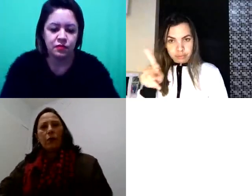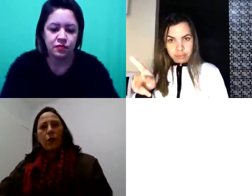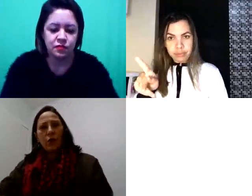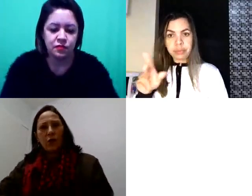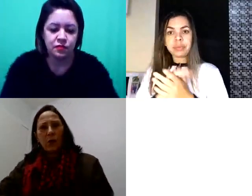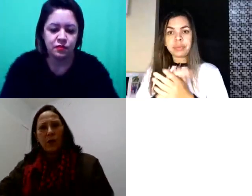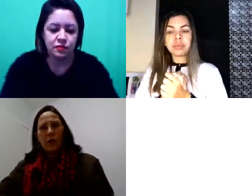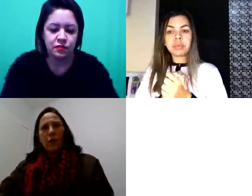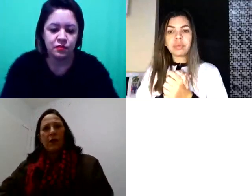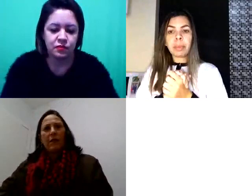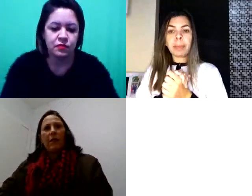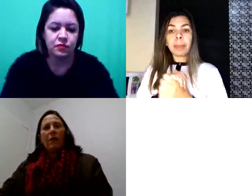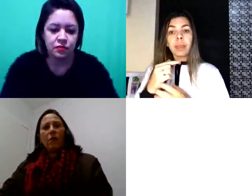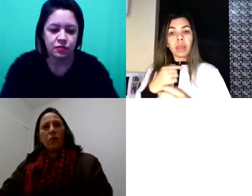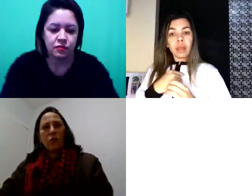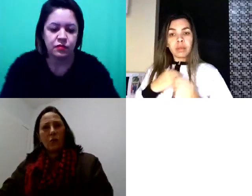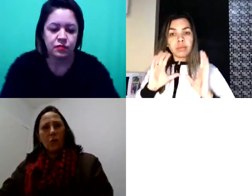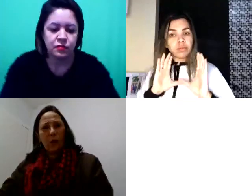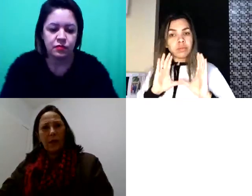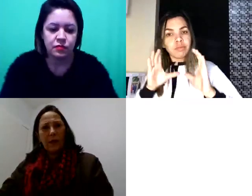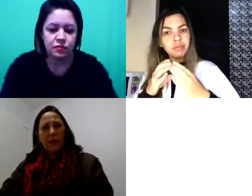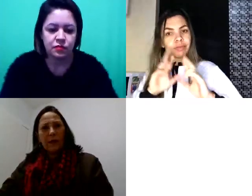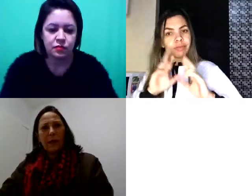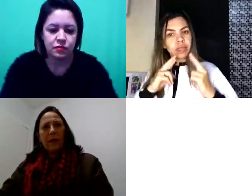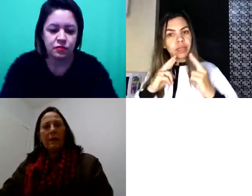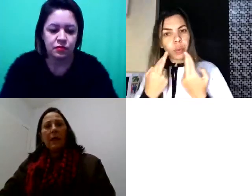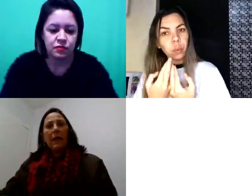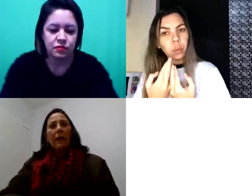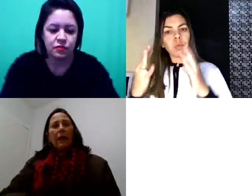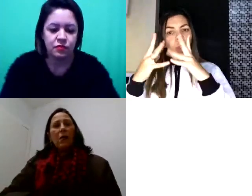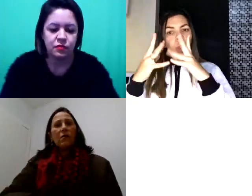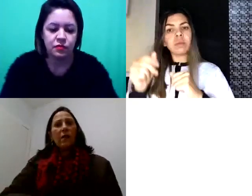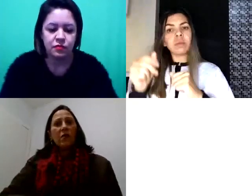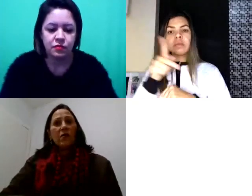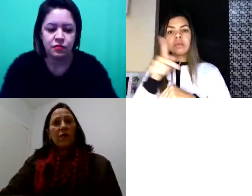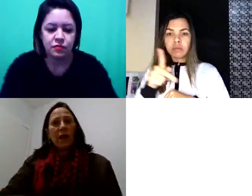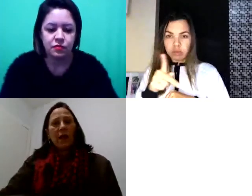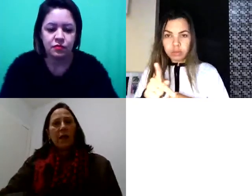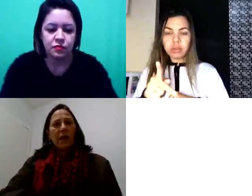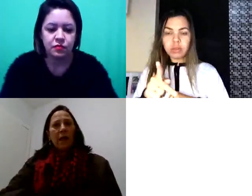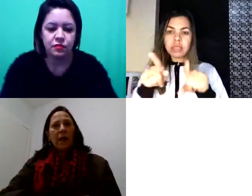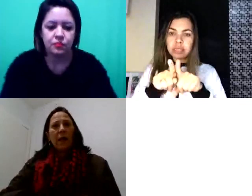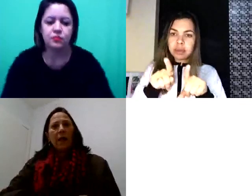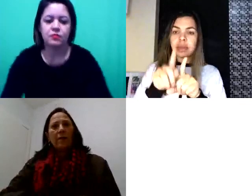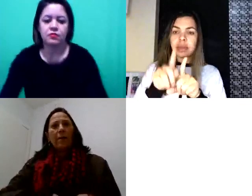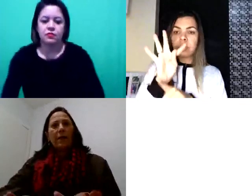com todos os professores e todos os tutores, tá? E nós vamos ver,